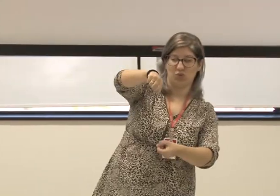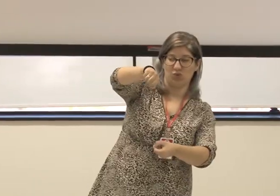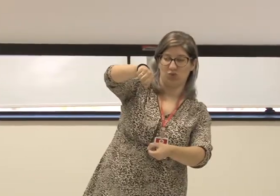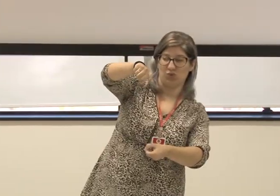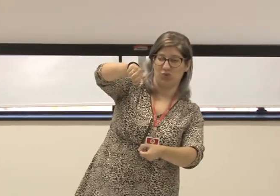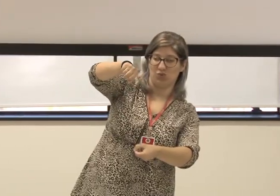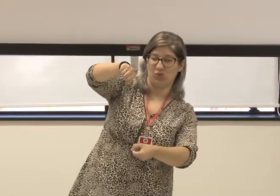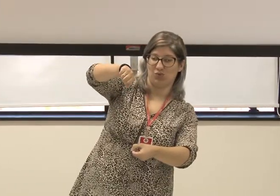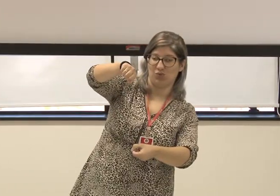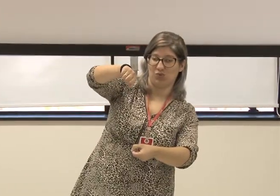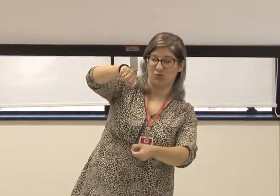É uma delícia.